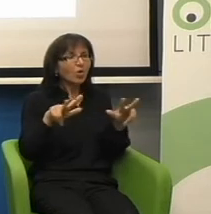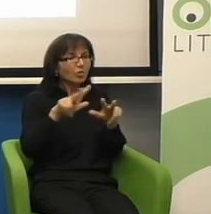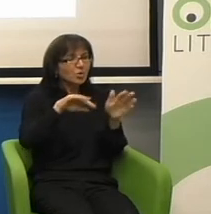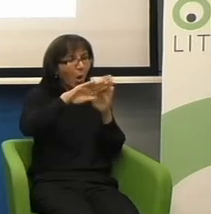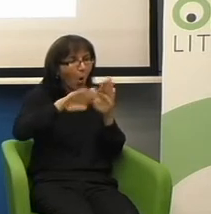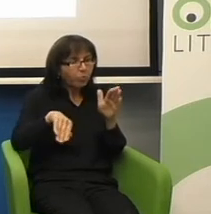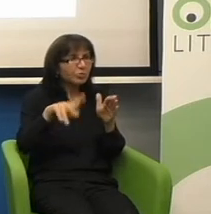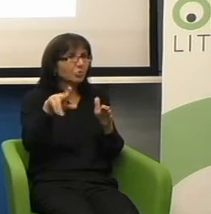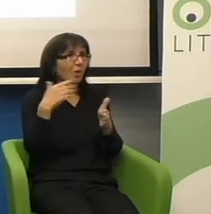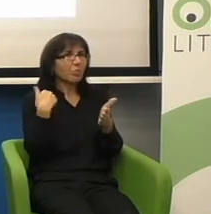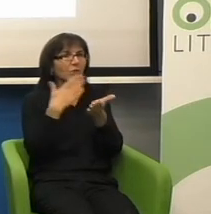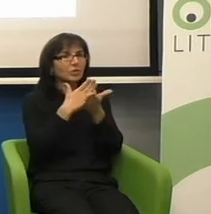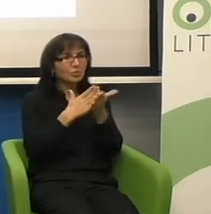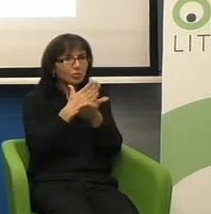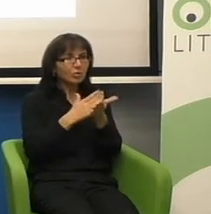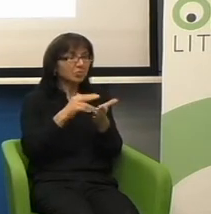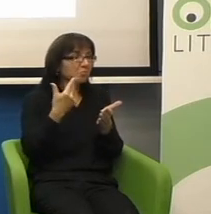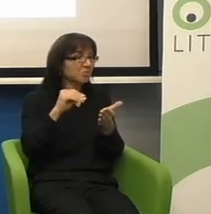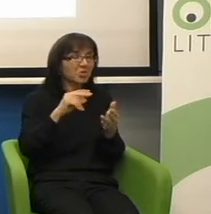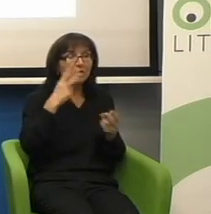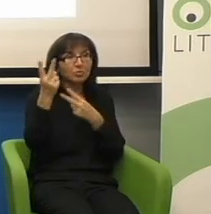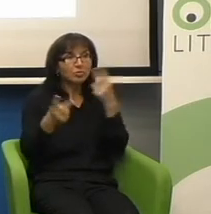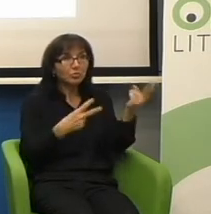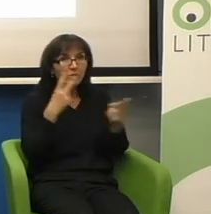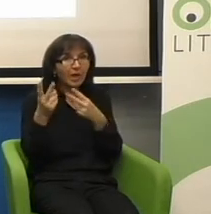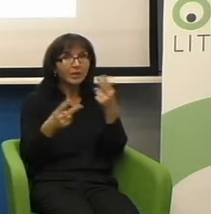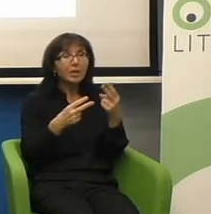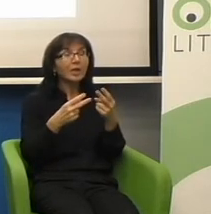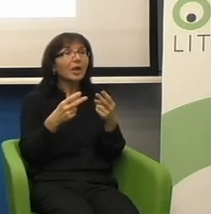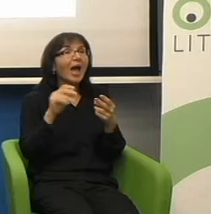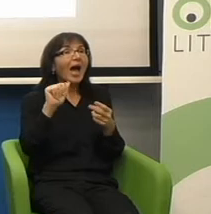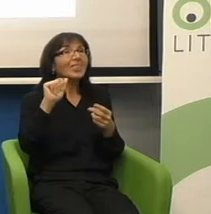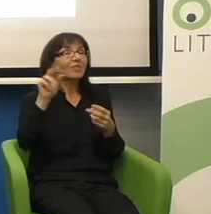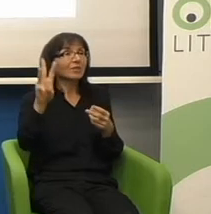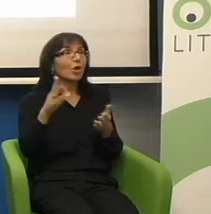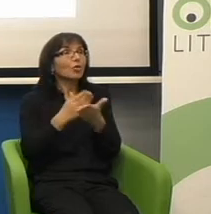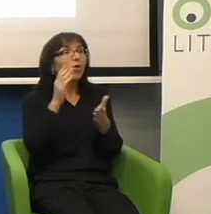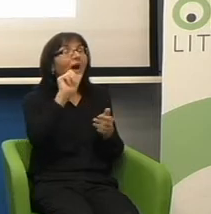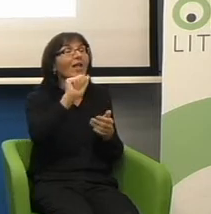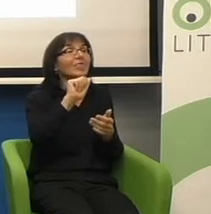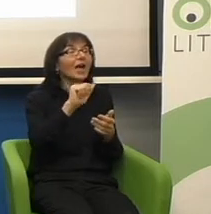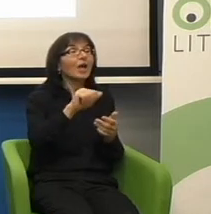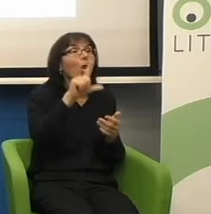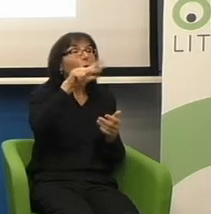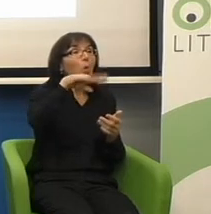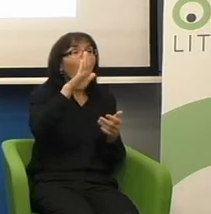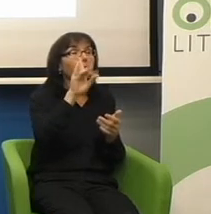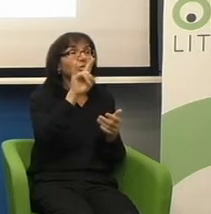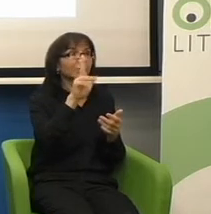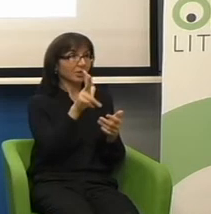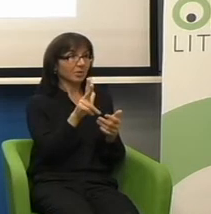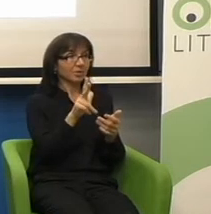nie szukali Anny Walentynowicz po latach, szukali Anny Lubczyk. Tak naprawdę te poszukiwania ruszyły